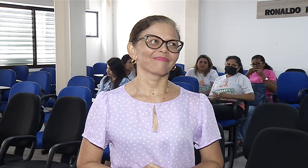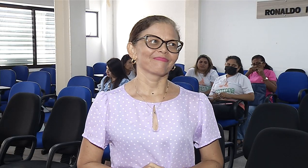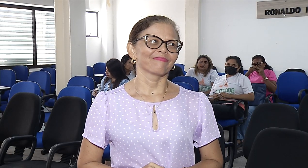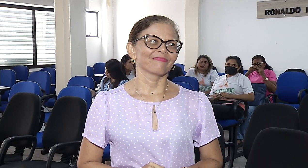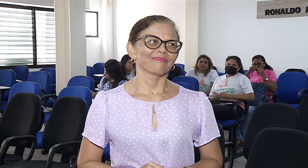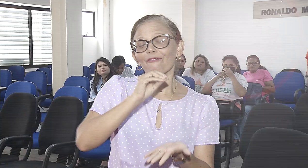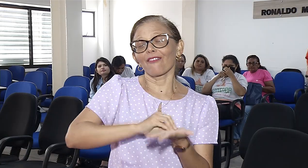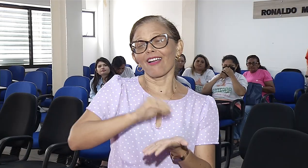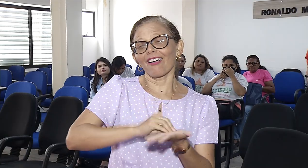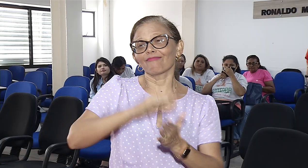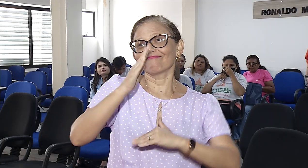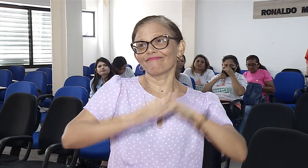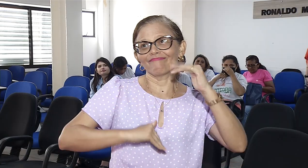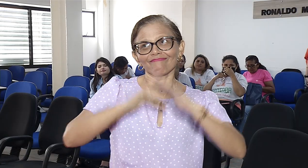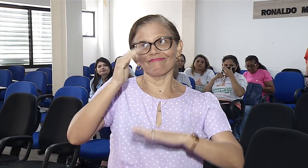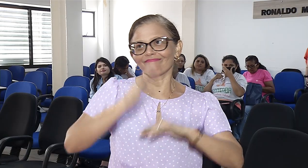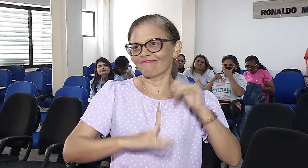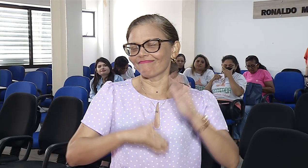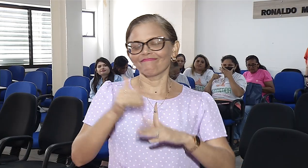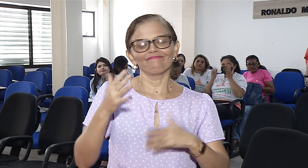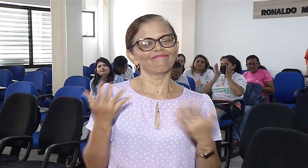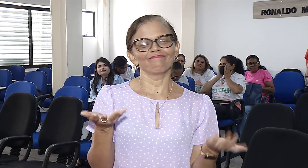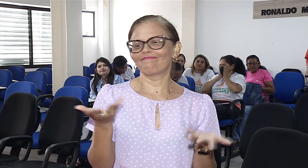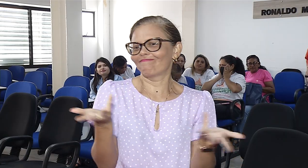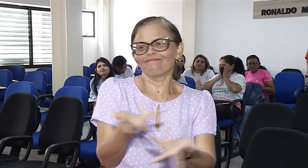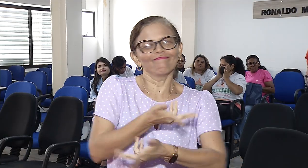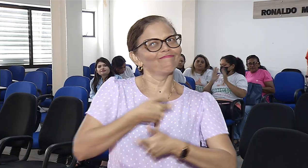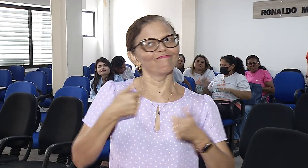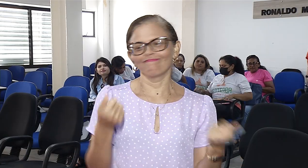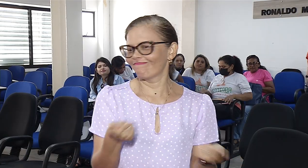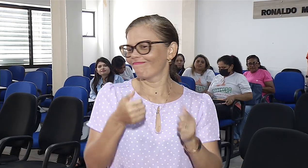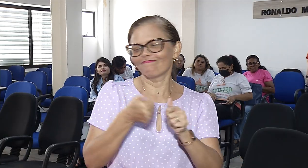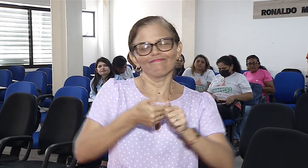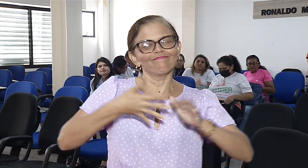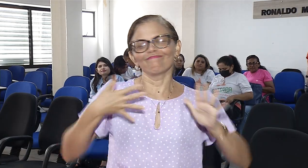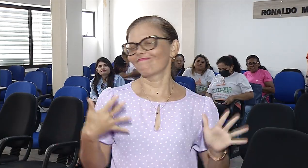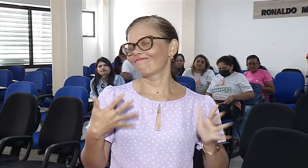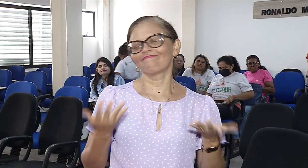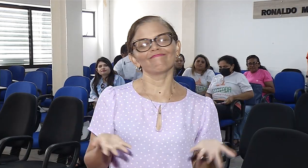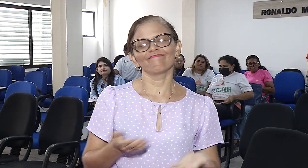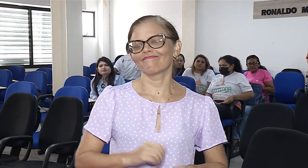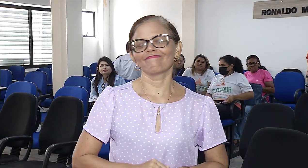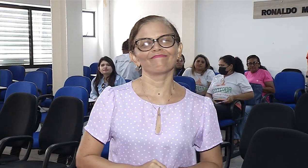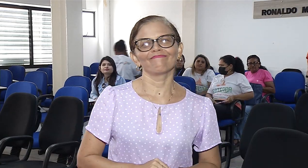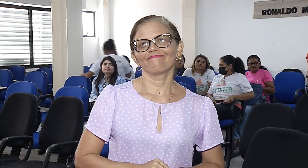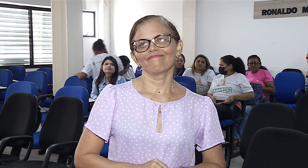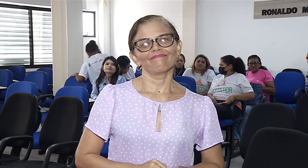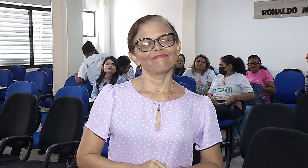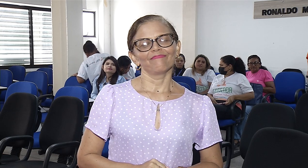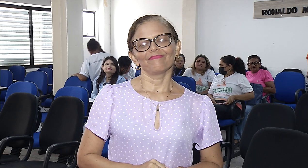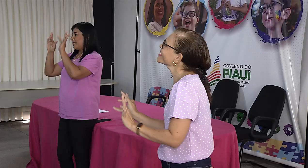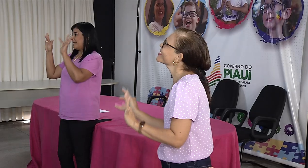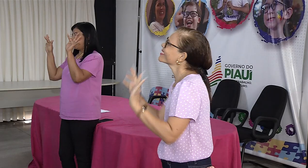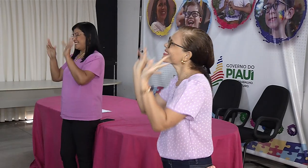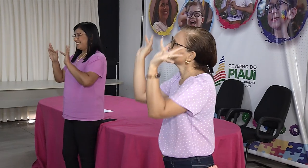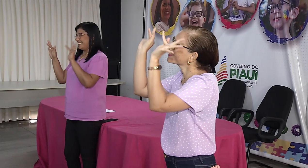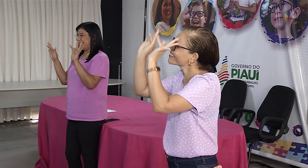difícil. É, falta os profissionais e aí não tem essa qualidade no atendimento, né? Kelly